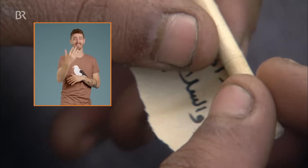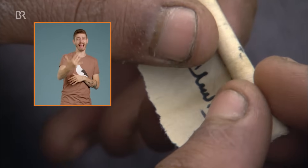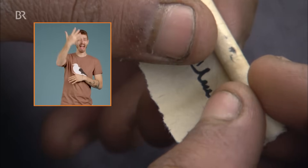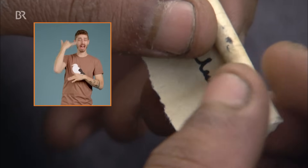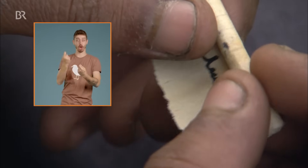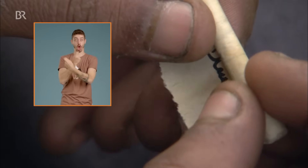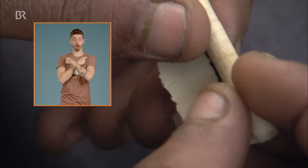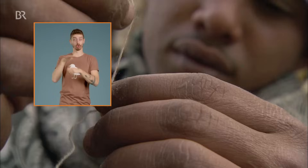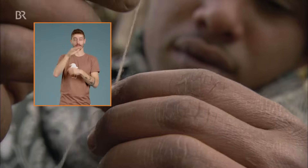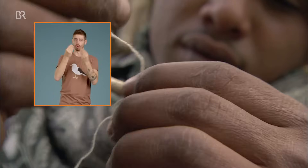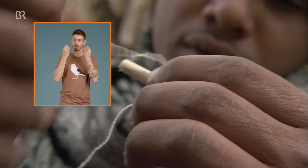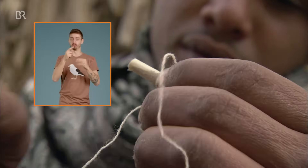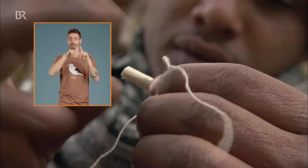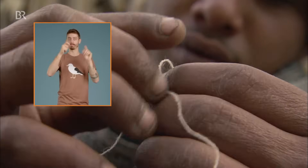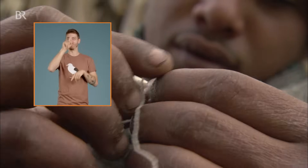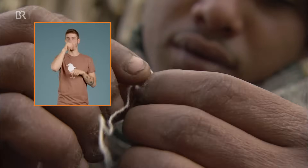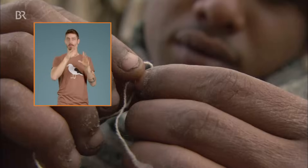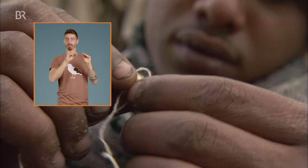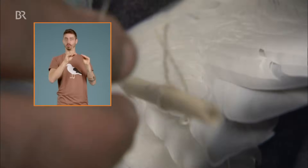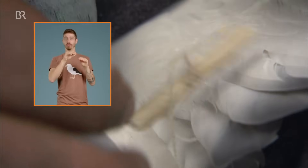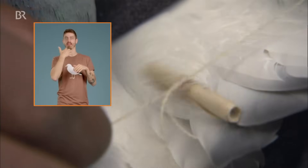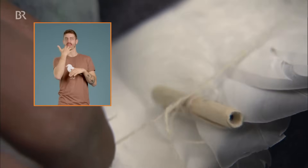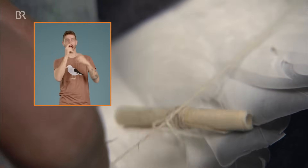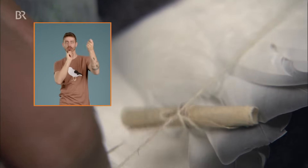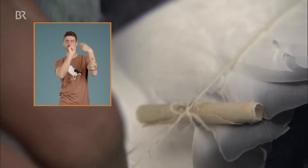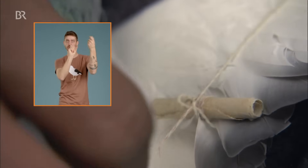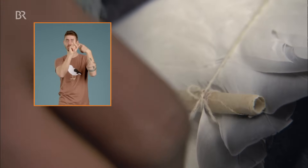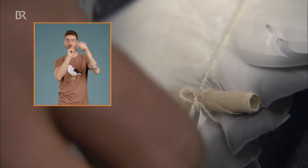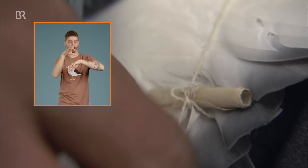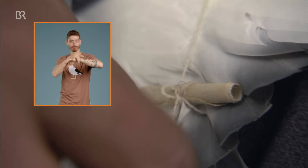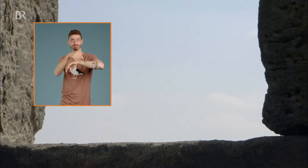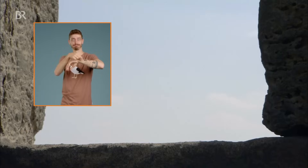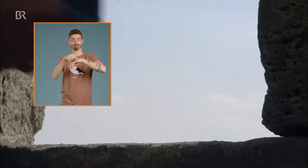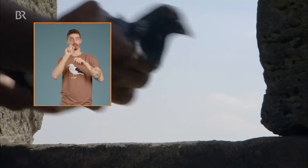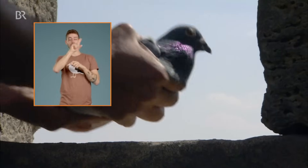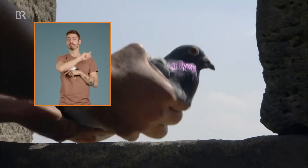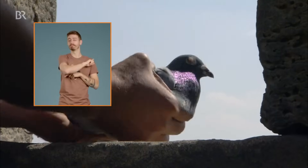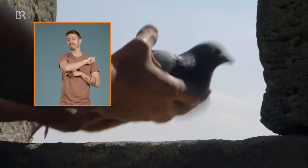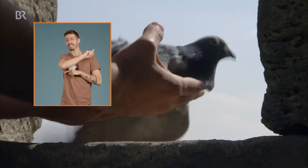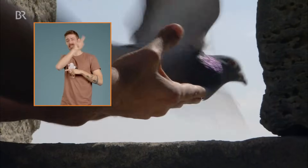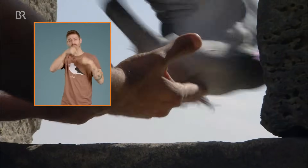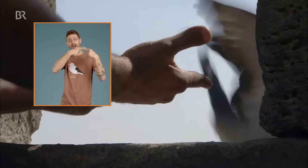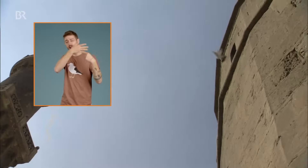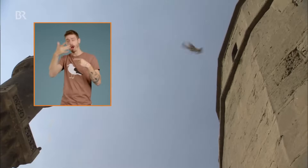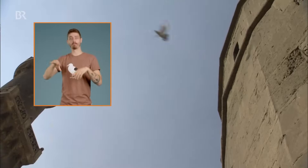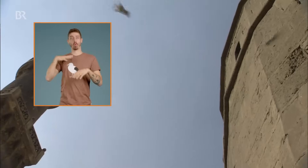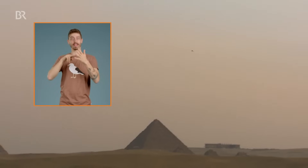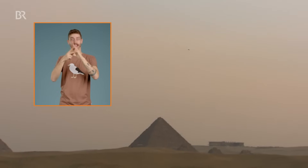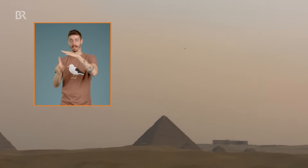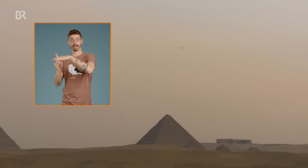die Ägypter Brieftauben los, um Nachrichten zu überbringen. Brieftauben waren bis zur Erfindung moderner Techniken die schnellste Möglichkeit, um